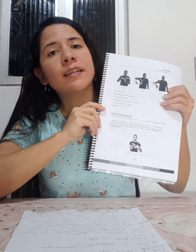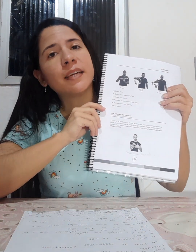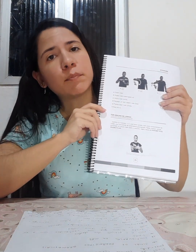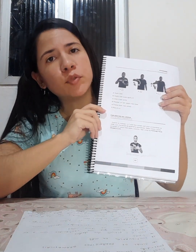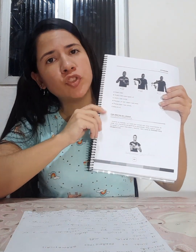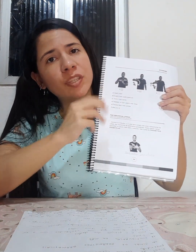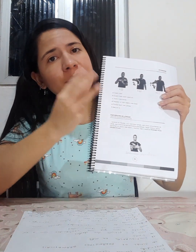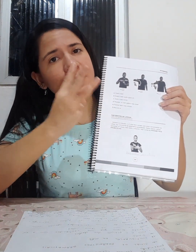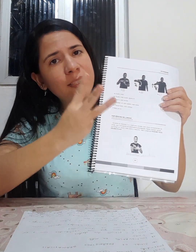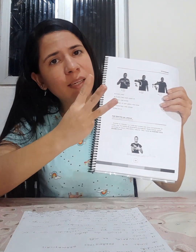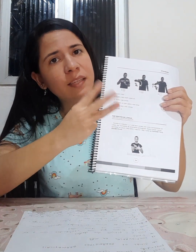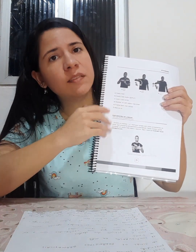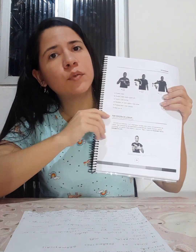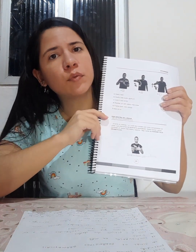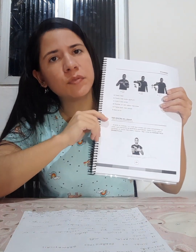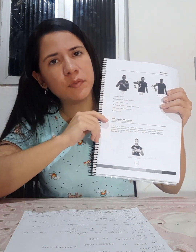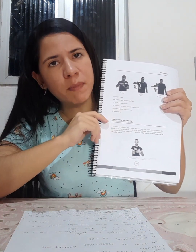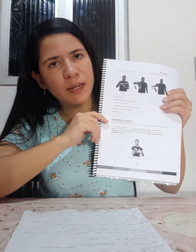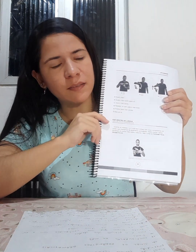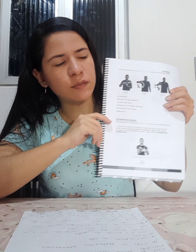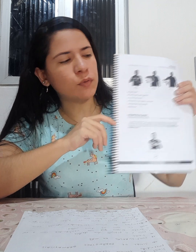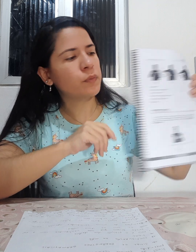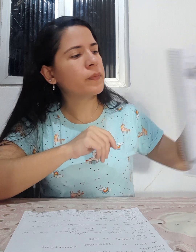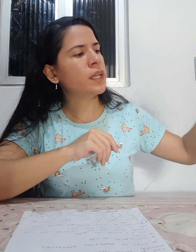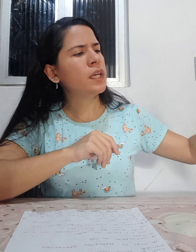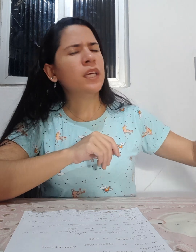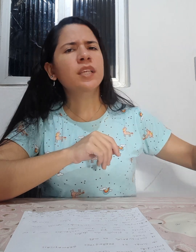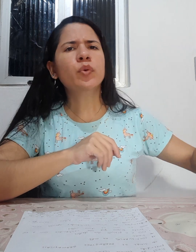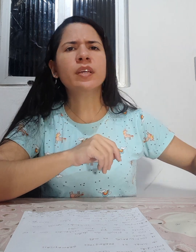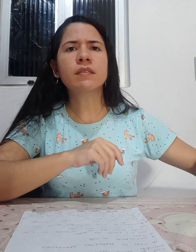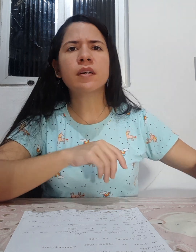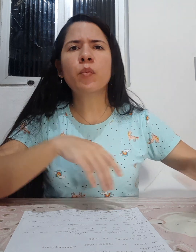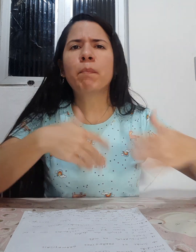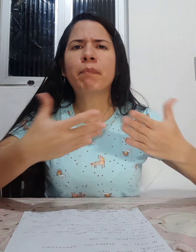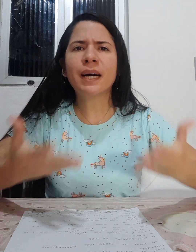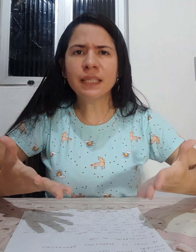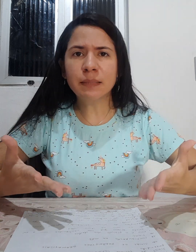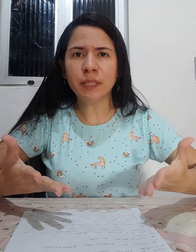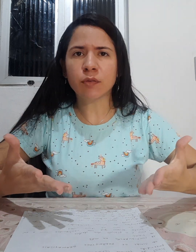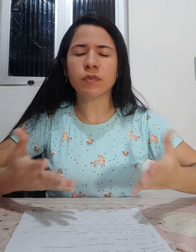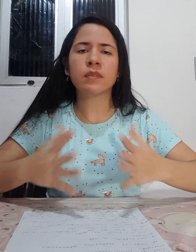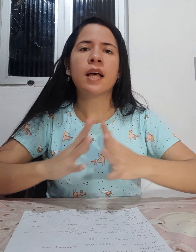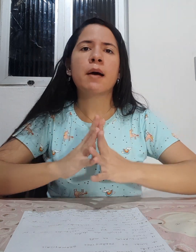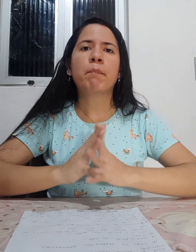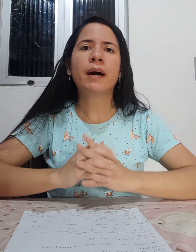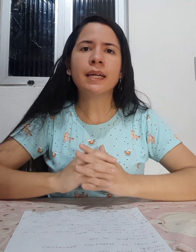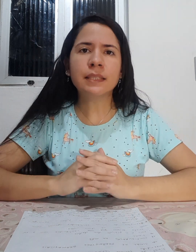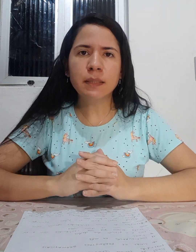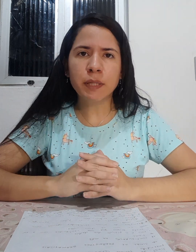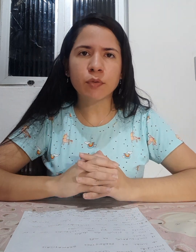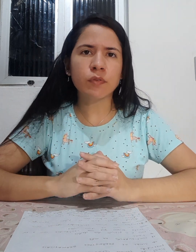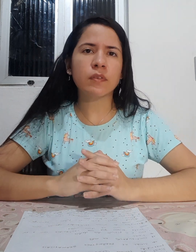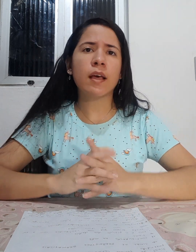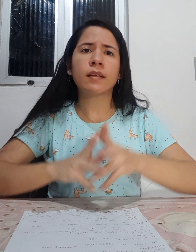da apostila 3 do curso básico. E o que são parâmetros? Parâmetros